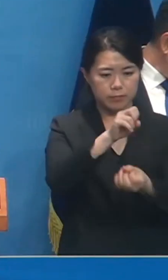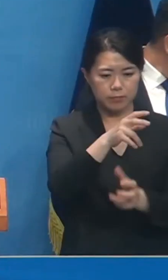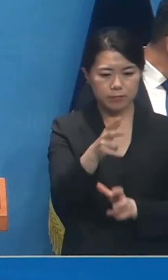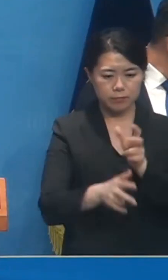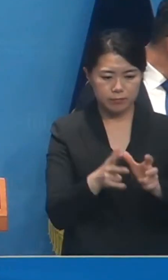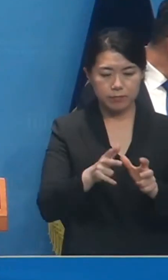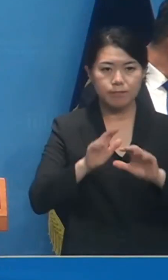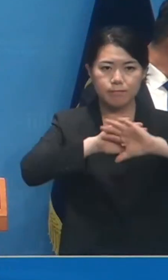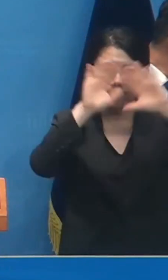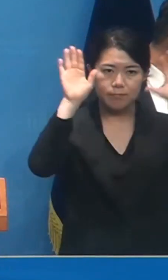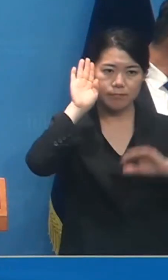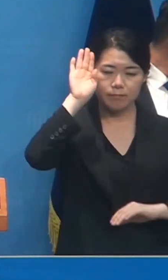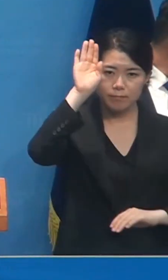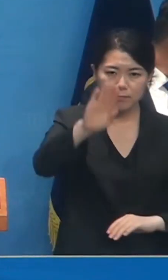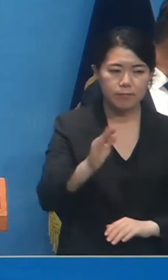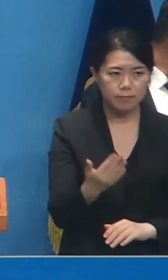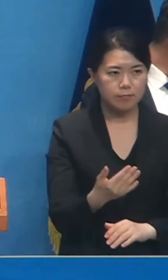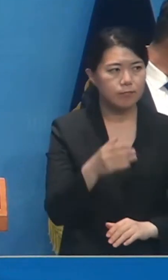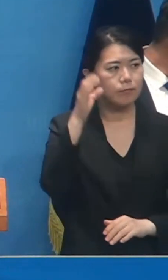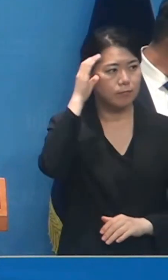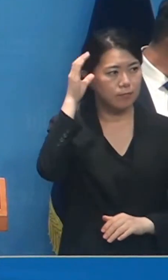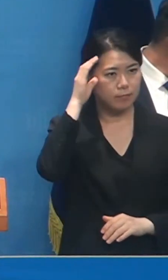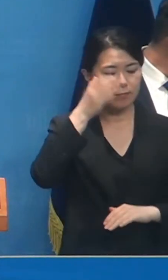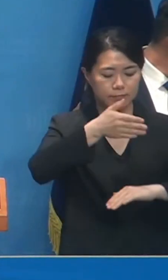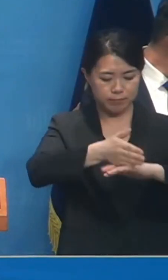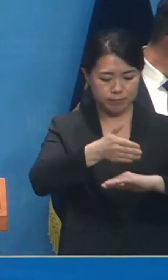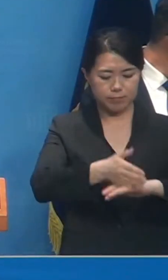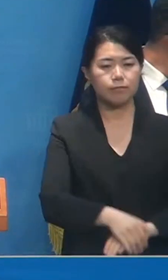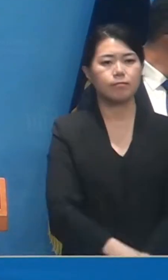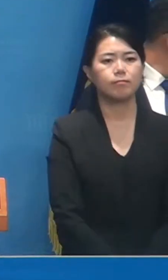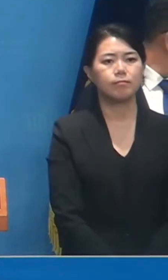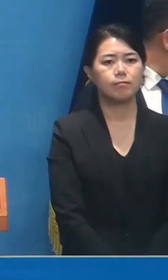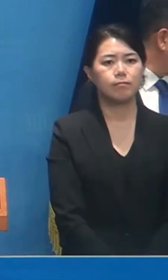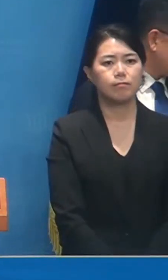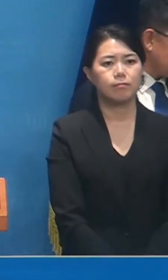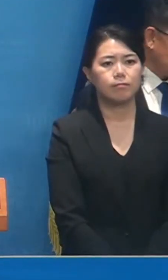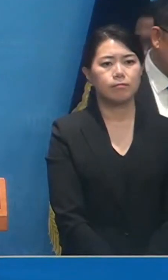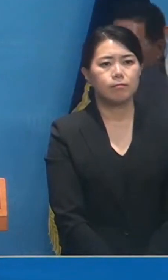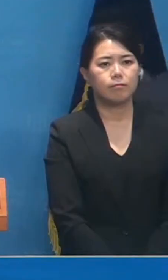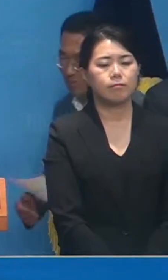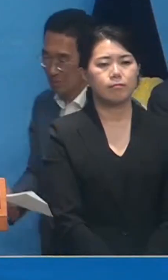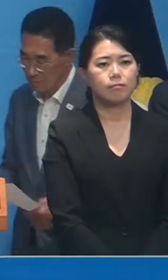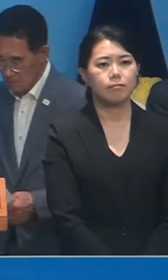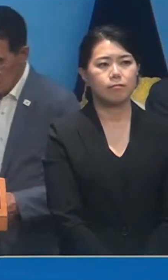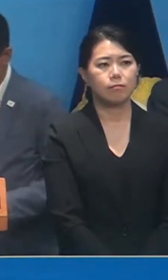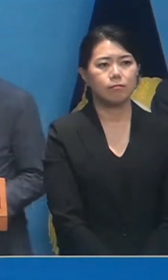산업의 밝은 미래가 열리기를 기대합니다. 감사합니다.